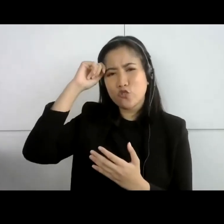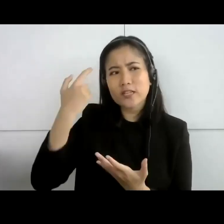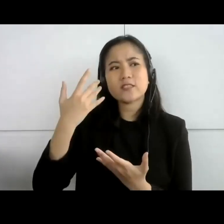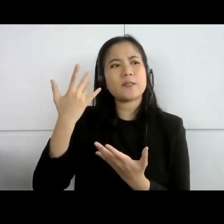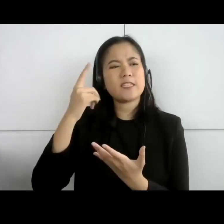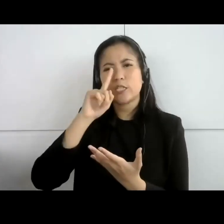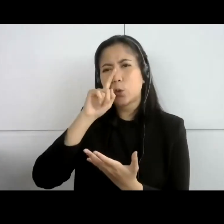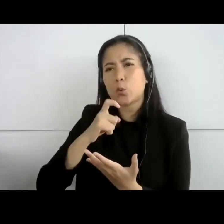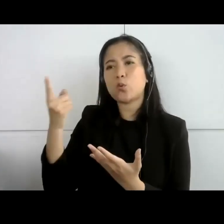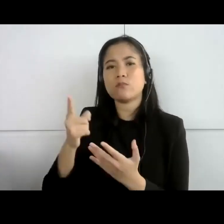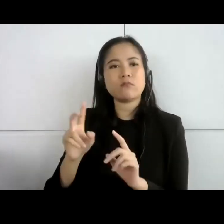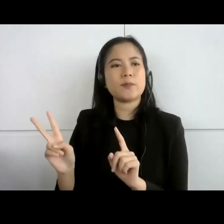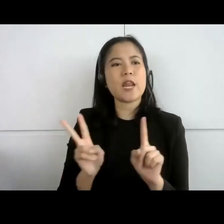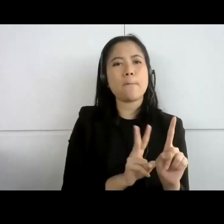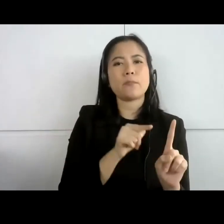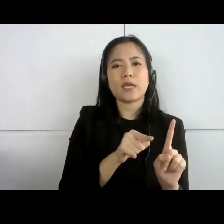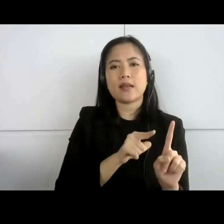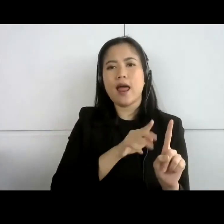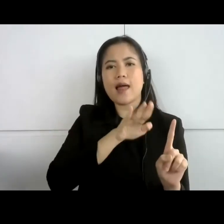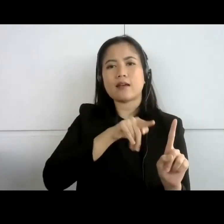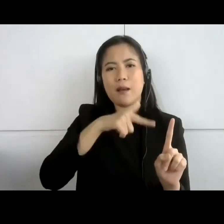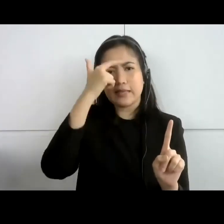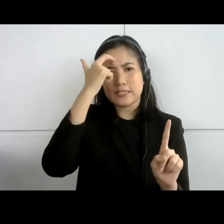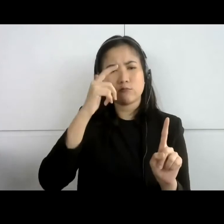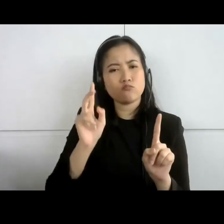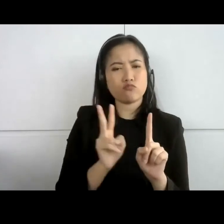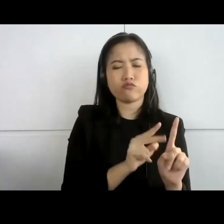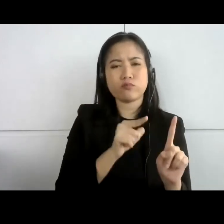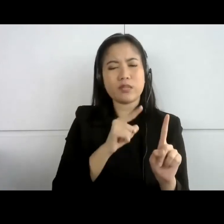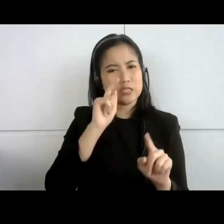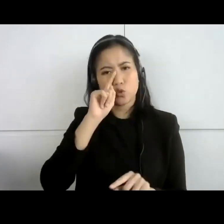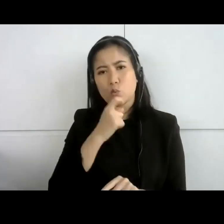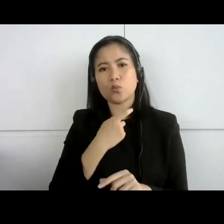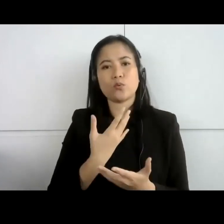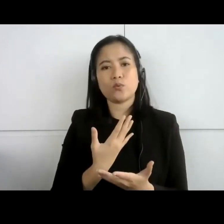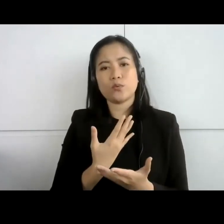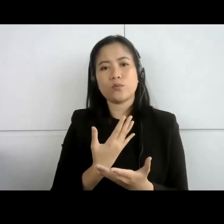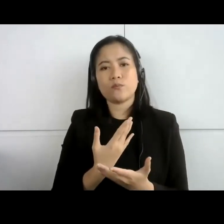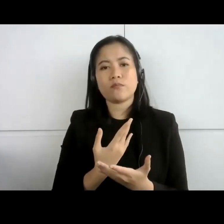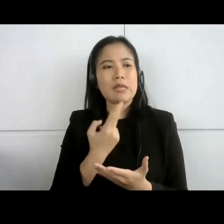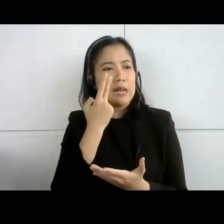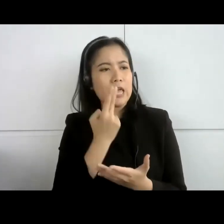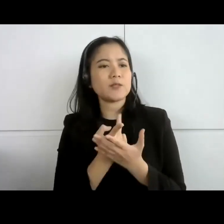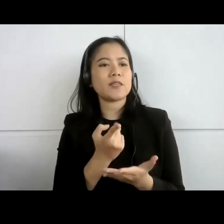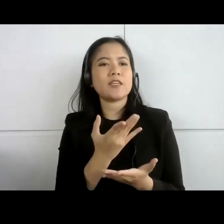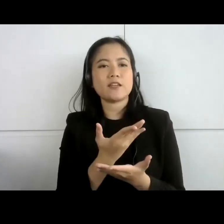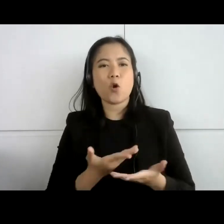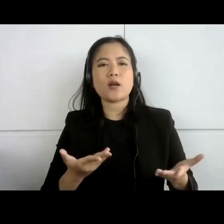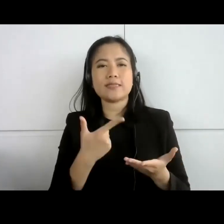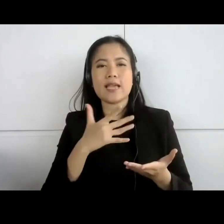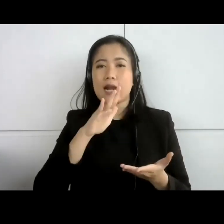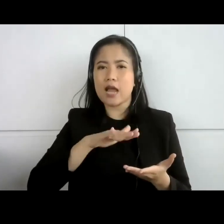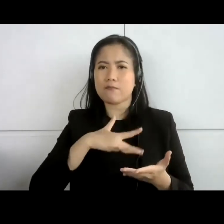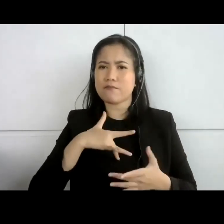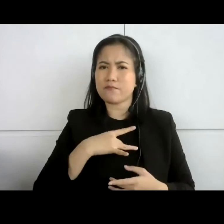anak belajar, dan bahkan tidak lagi memperhatikan kondisi minat belajar anaknya.